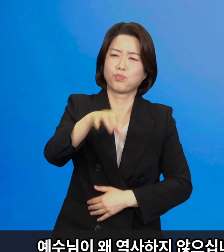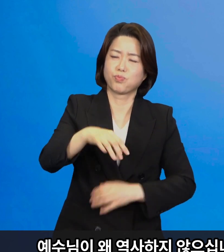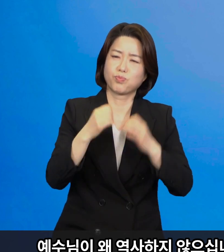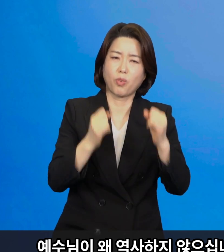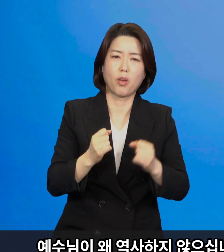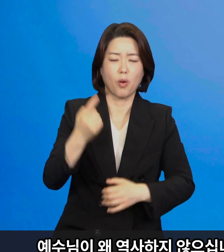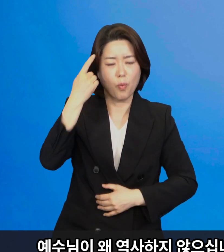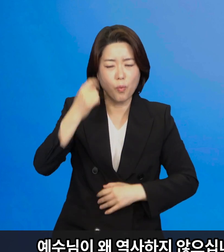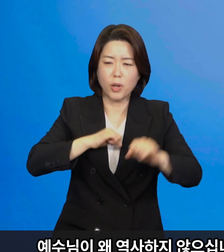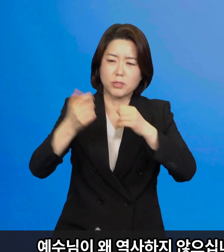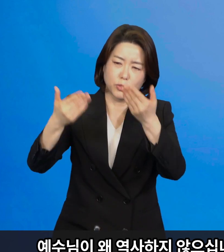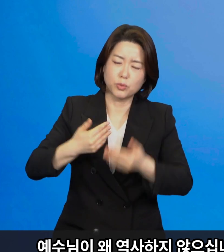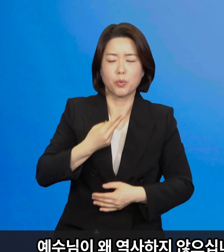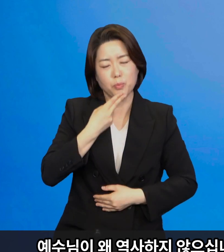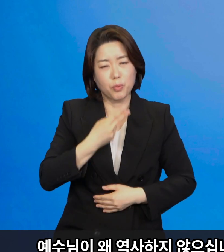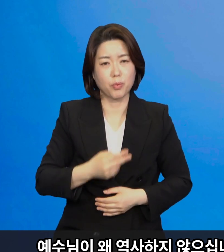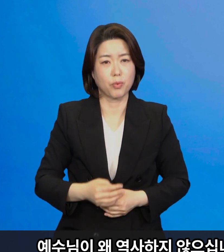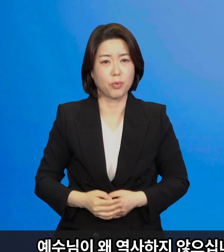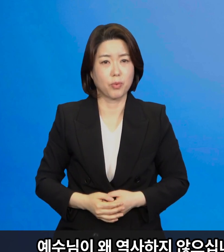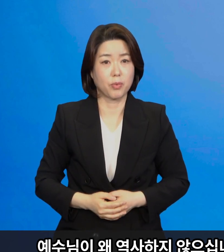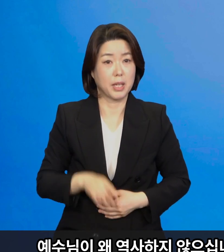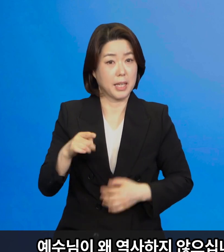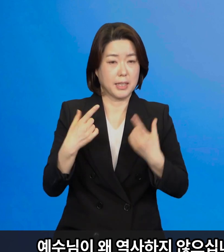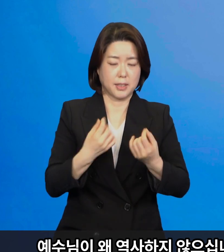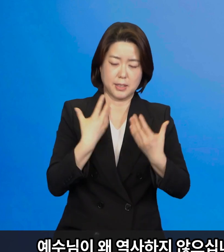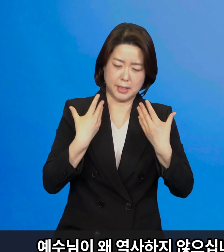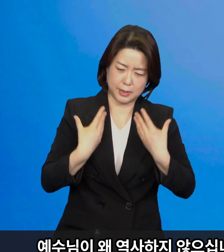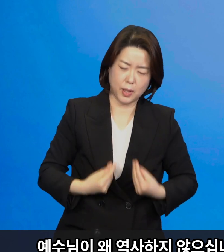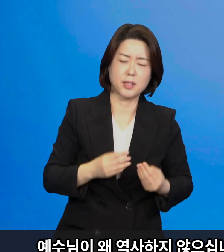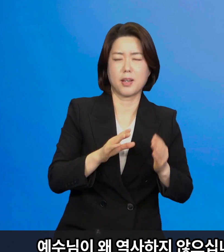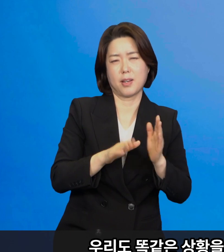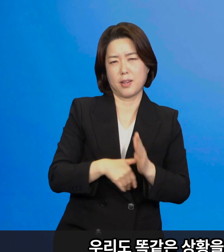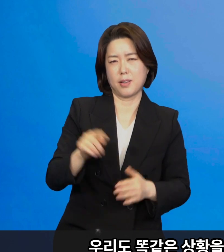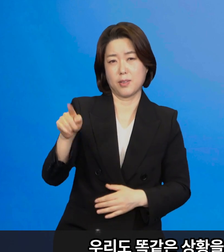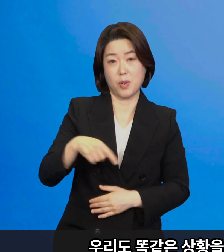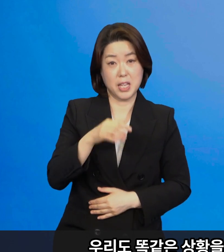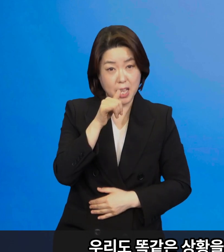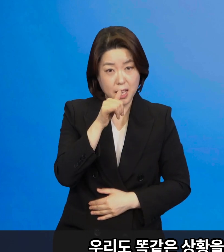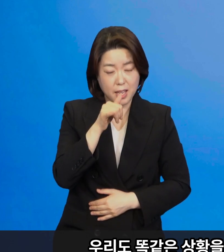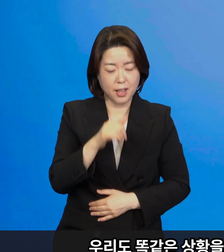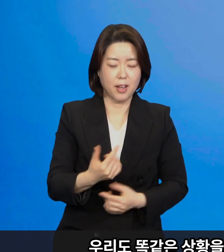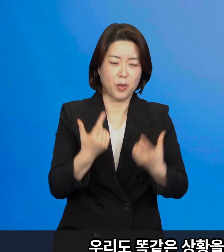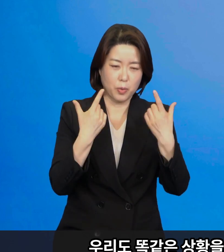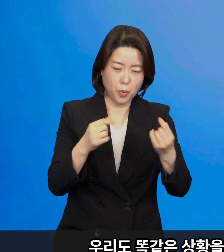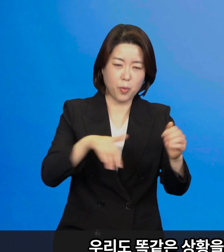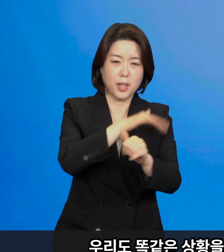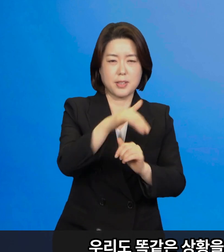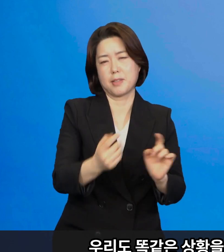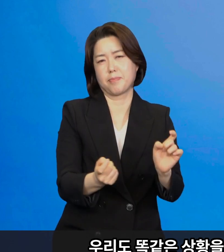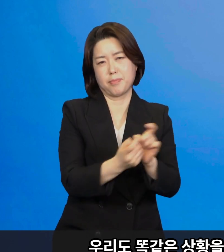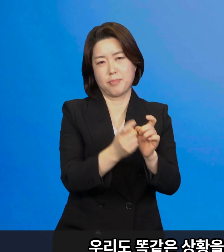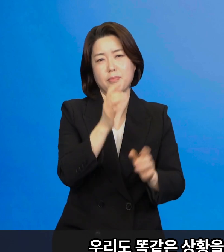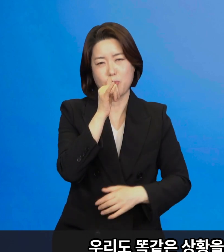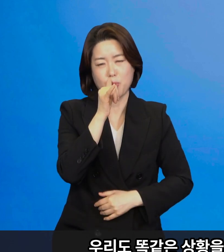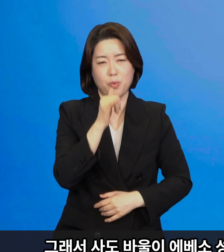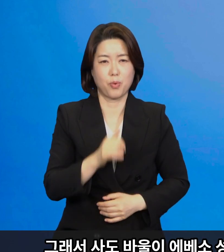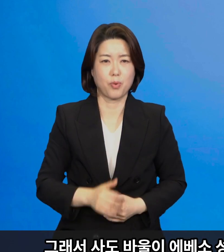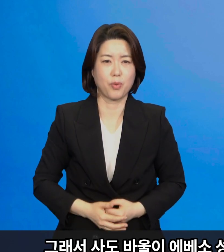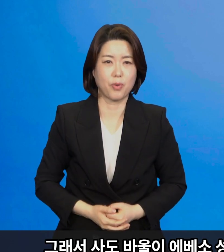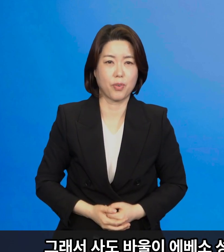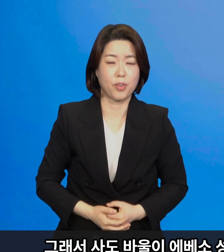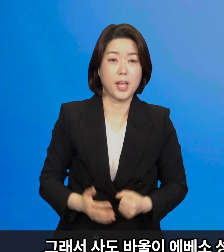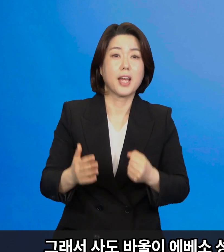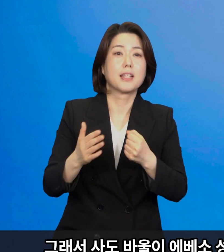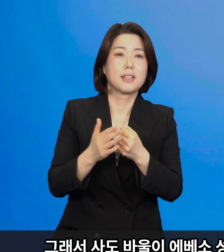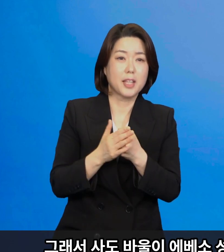왜 역사하지 않으십니까? 그렇게 좌절할 때가 있잖아요. 우리도 똑같은 상황을 겪을 때가 많이 있습니다.